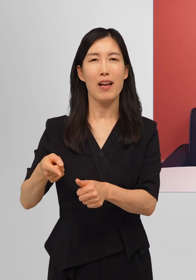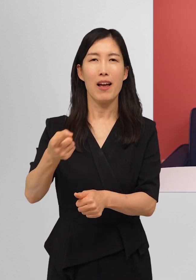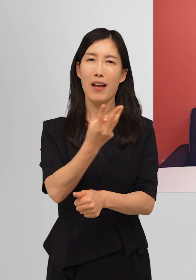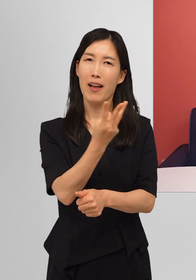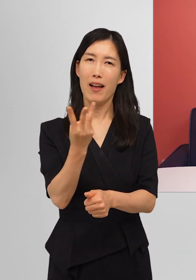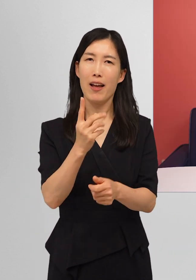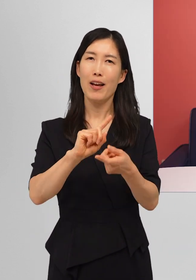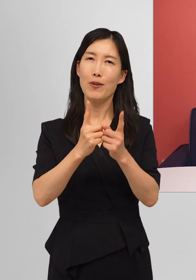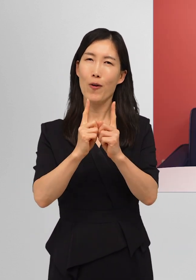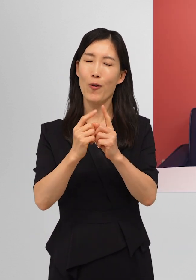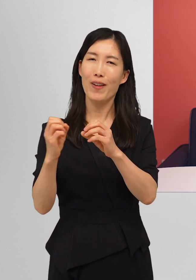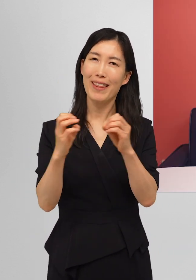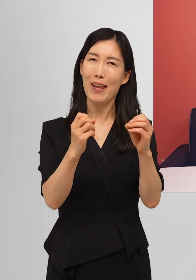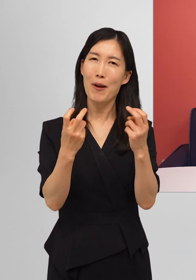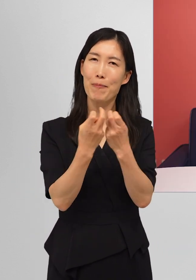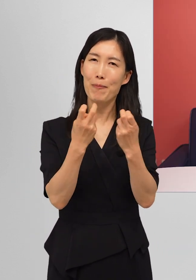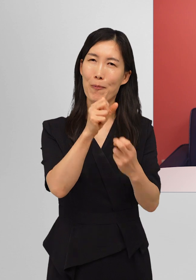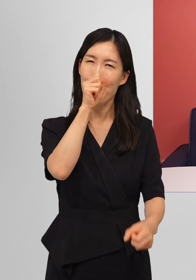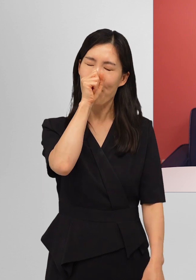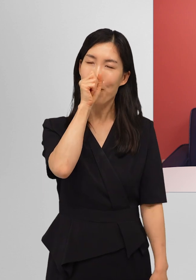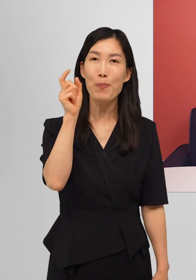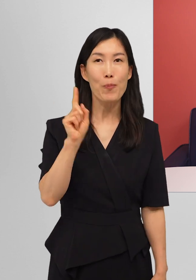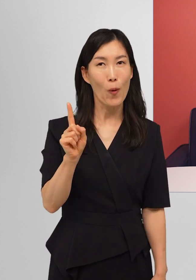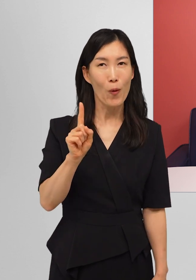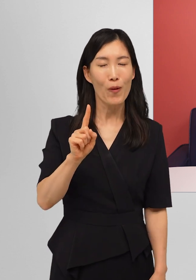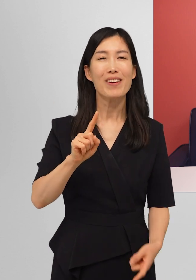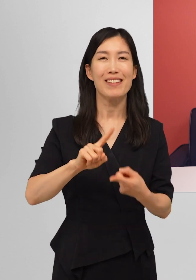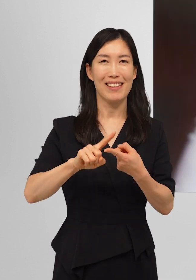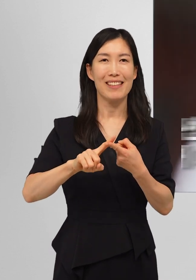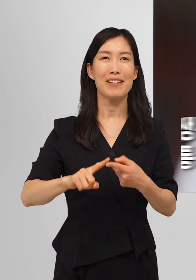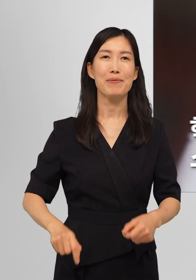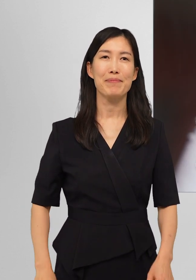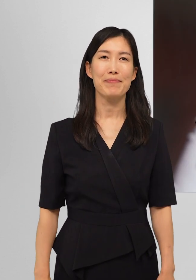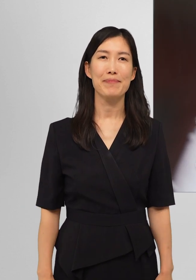소통이 어떤 것이 있을까 관련된 이야기를 함께 나누고자 합니다.